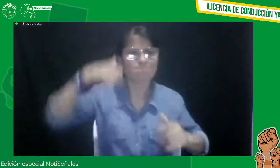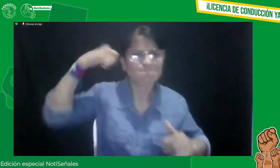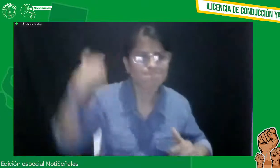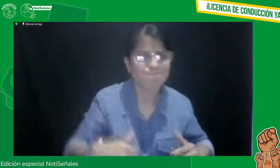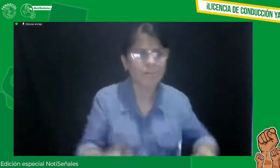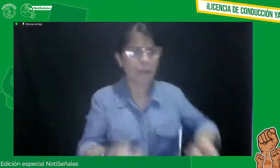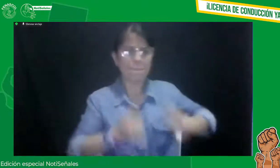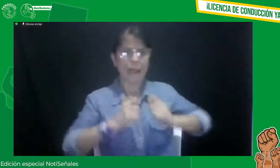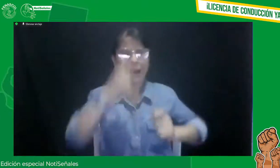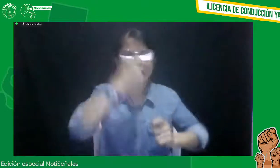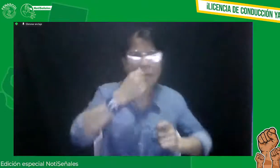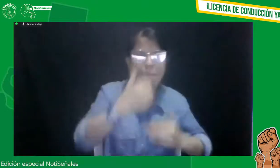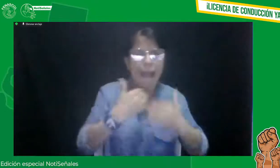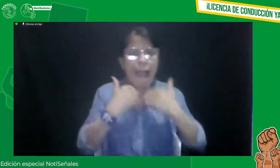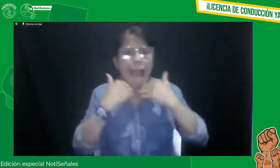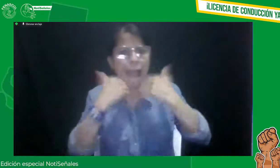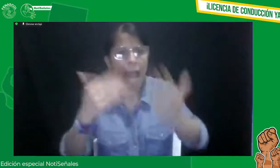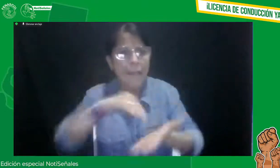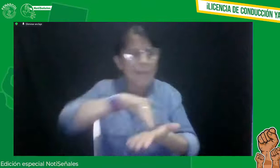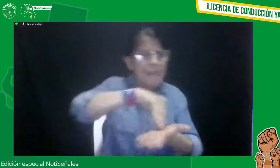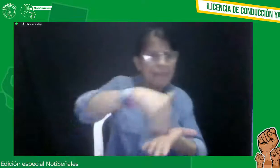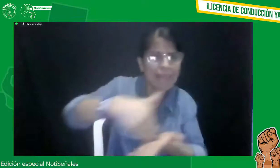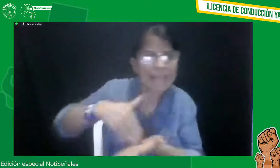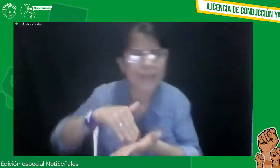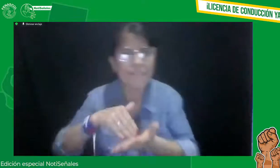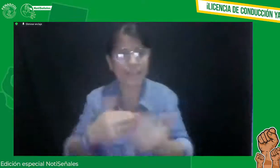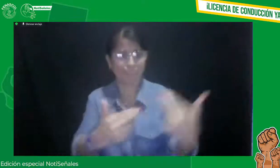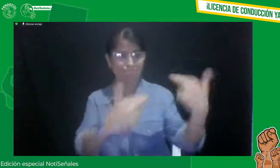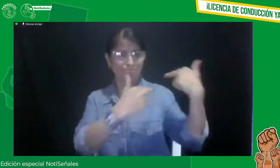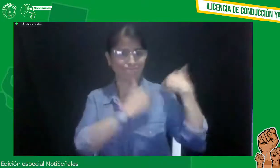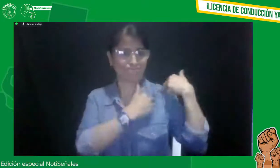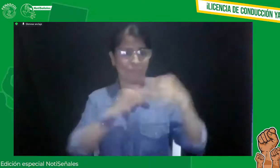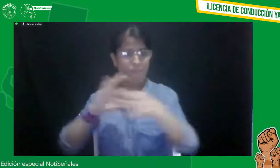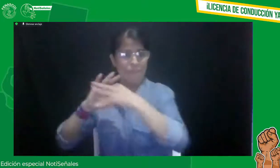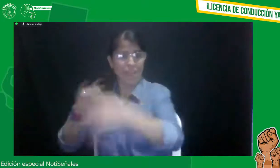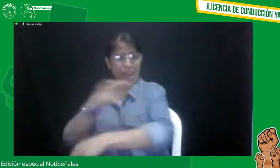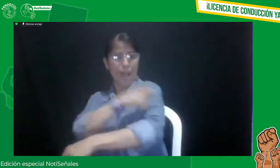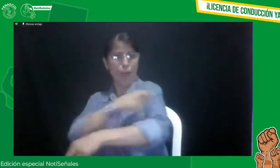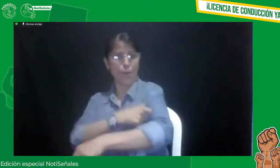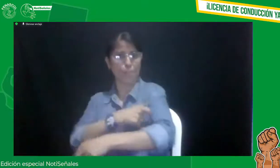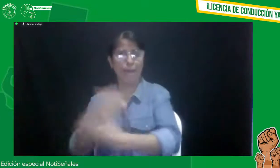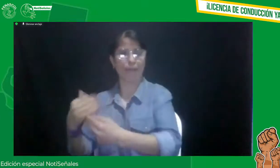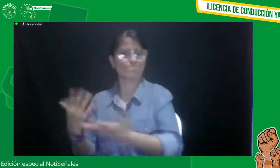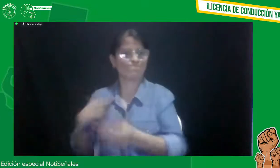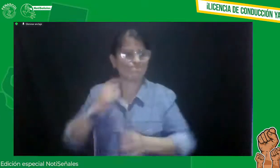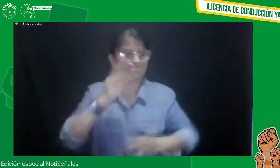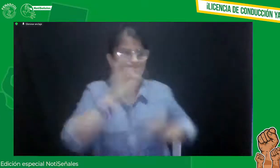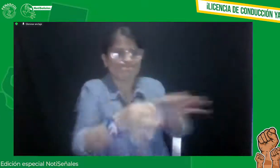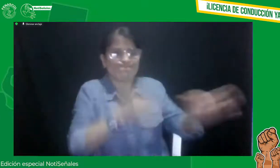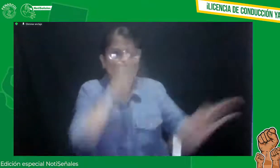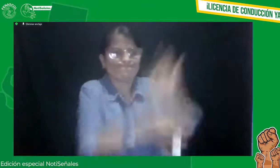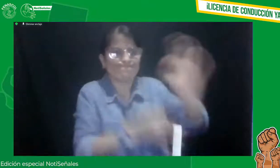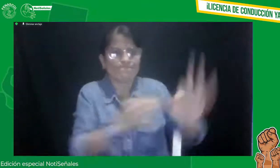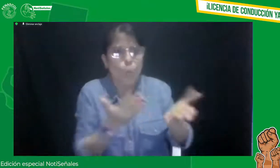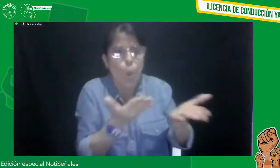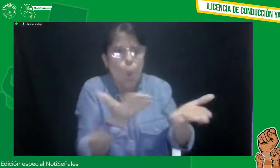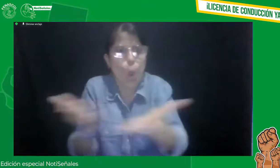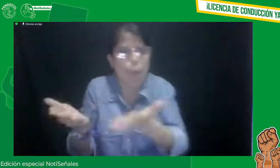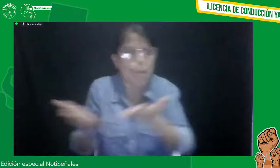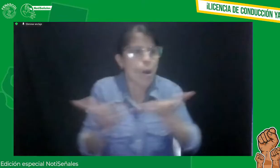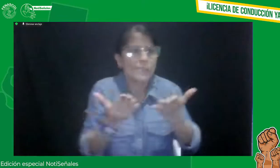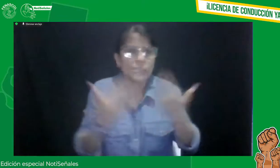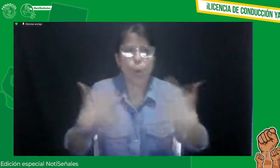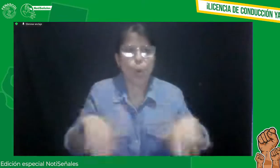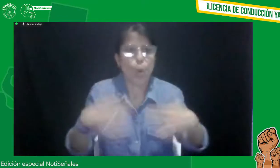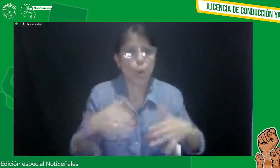no, porque tenemos que tener en cuenta distintas variables: el clima, la gripe, y pues el comité organizativo